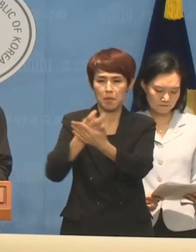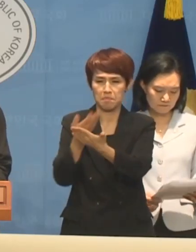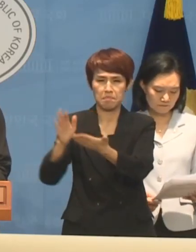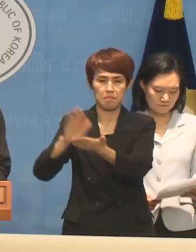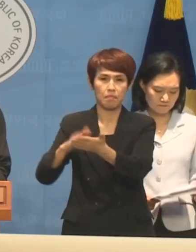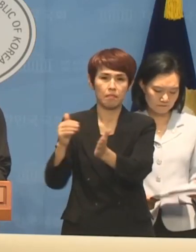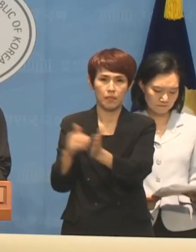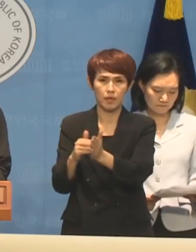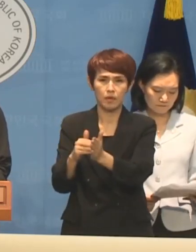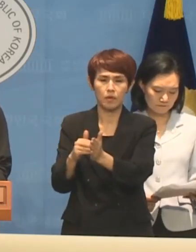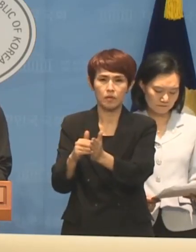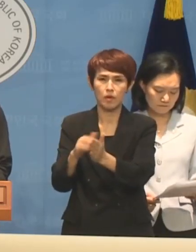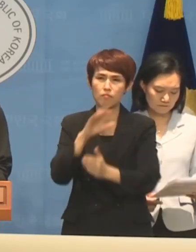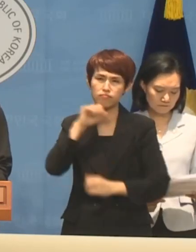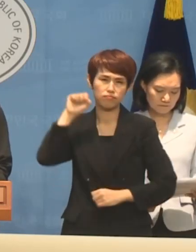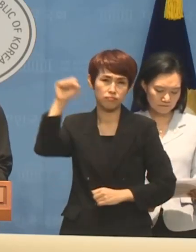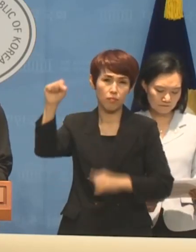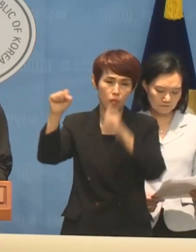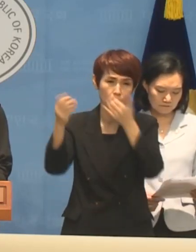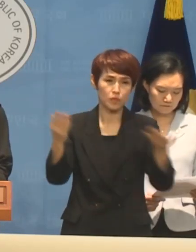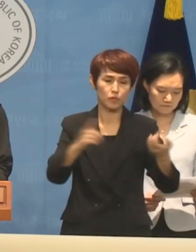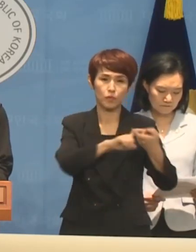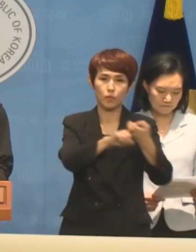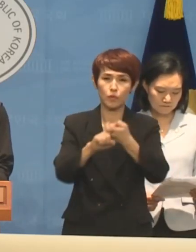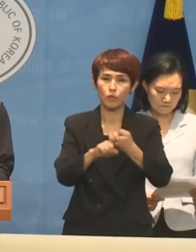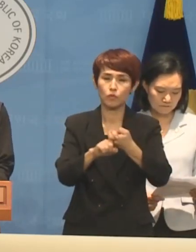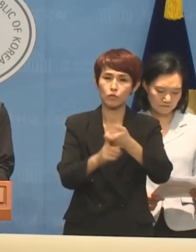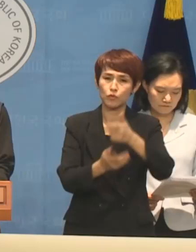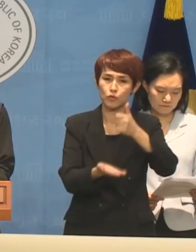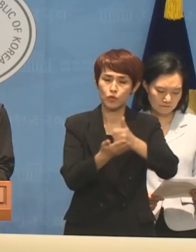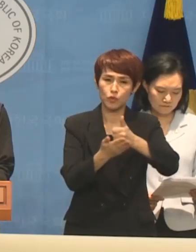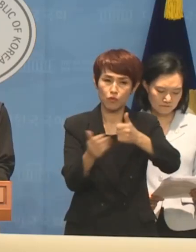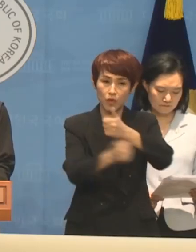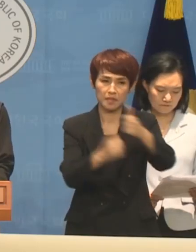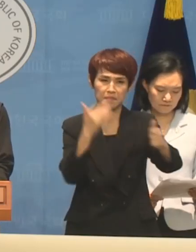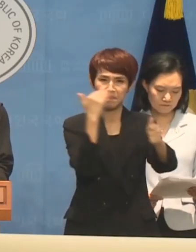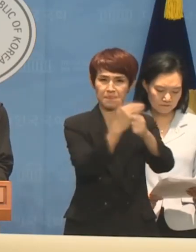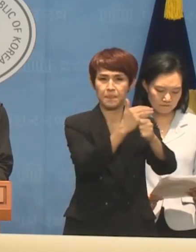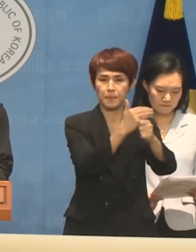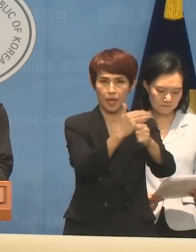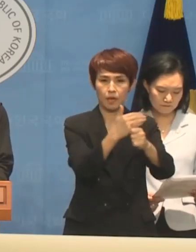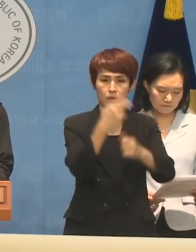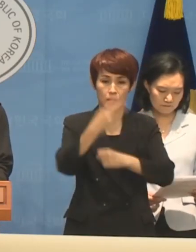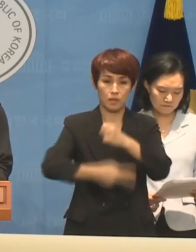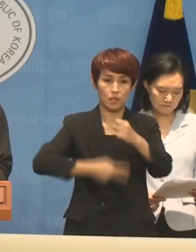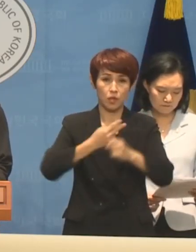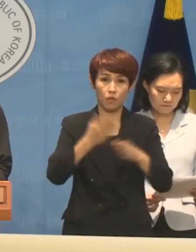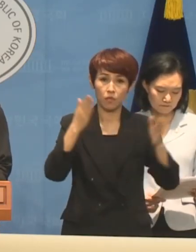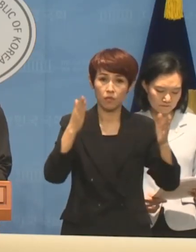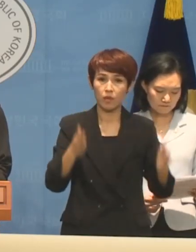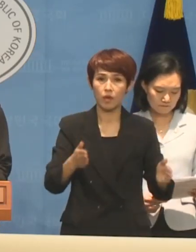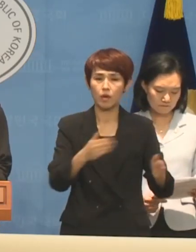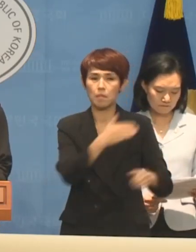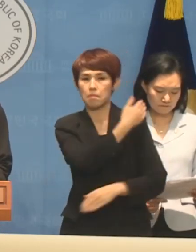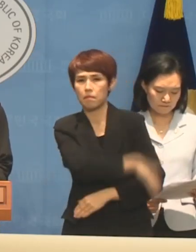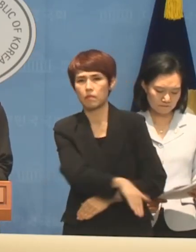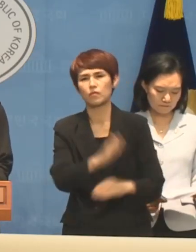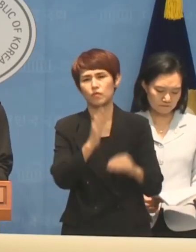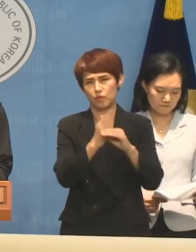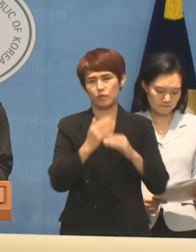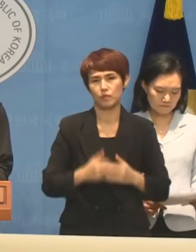그 과정에서 항의한 민주노총 추천 기금위원을 해촉한 뒤 2년이 되도록 의도적으로 배제하고